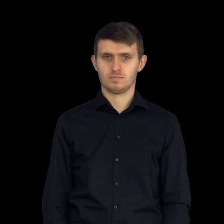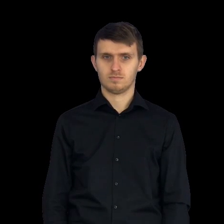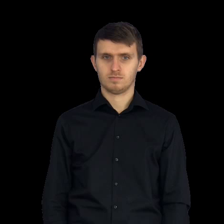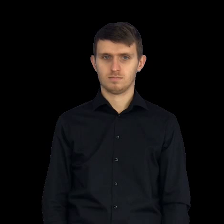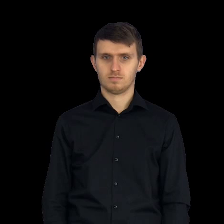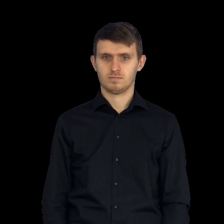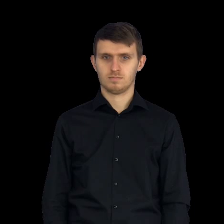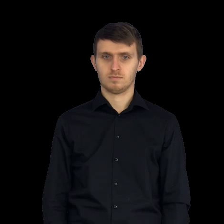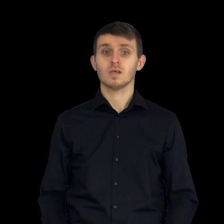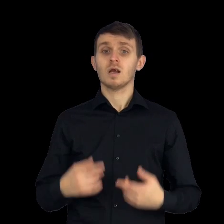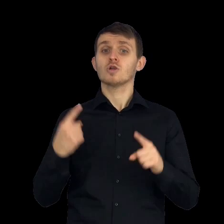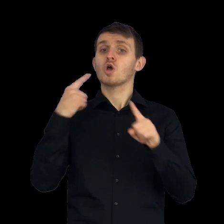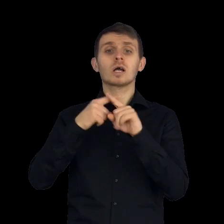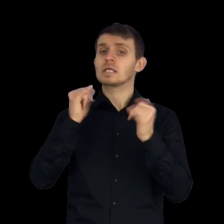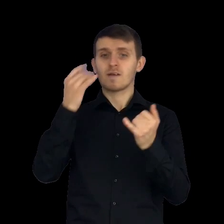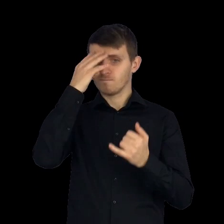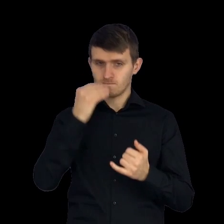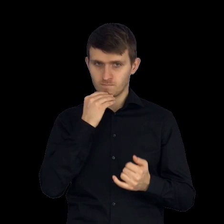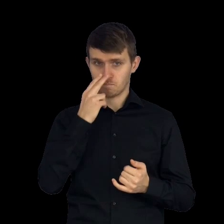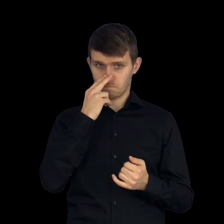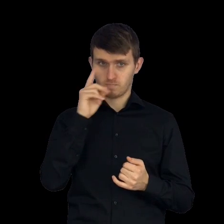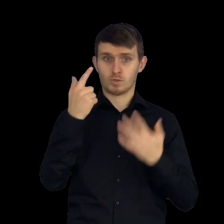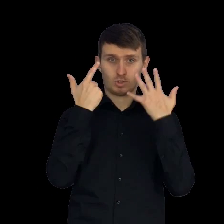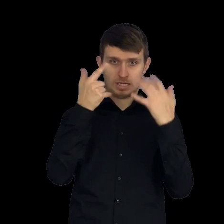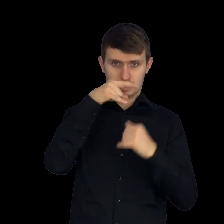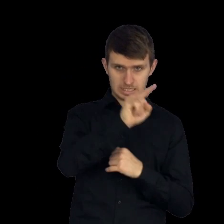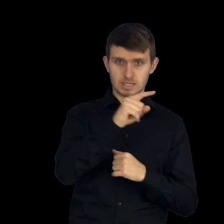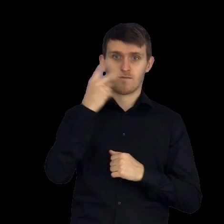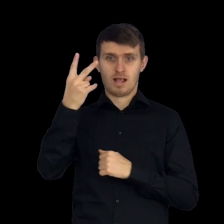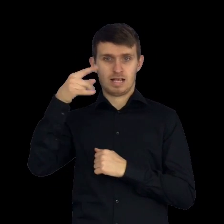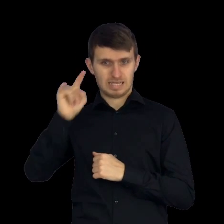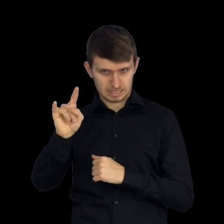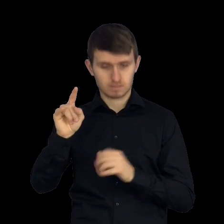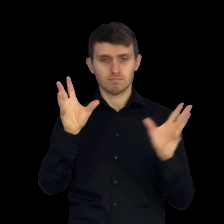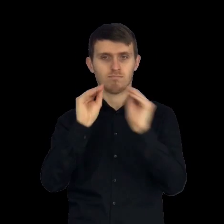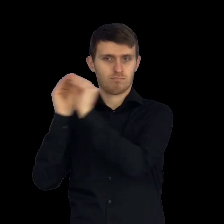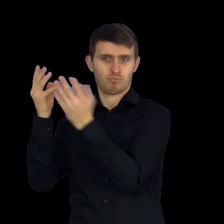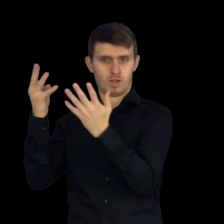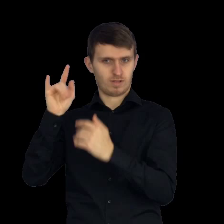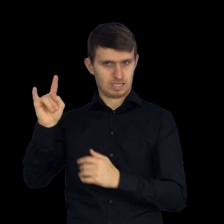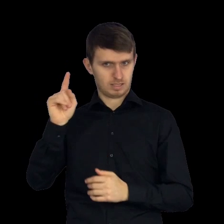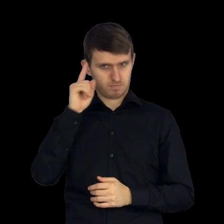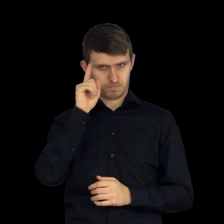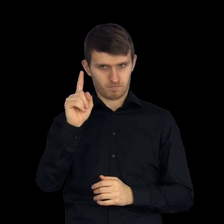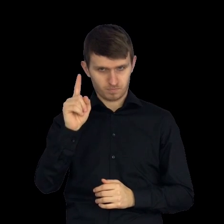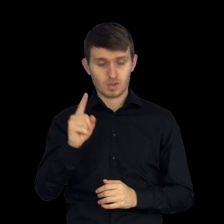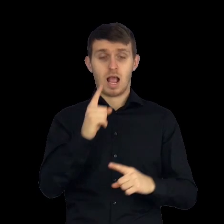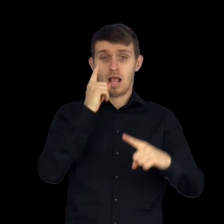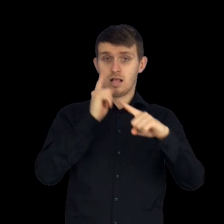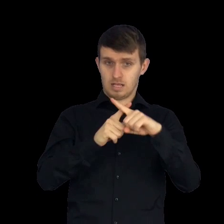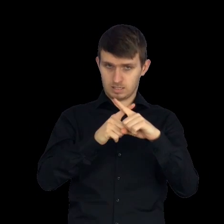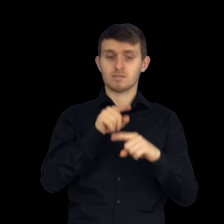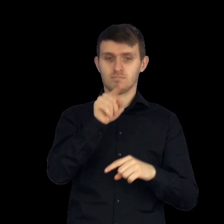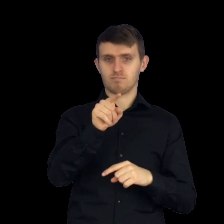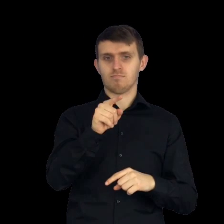Dodajemy… Wybiorę inny kolor. Dodajemy to i to, otrzymując to. Natomiast